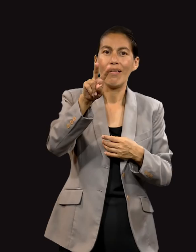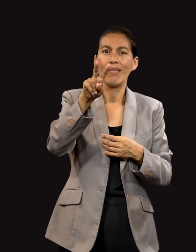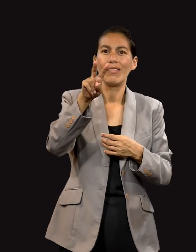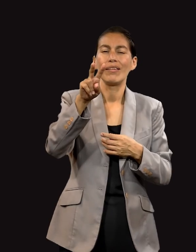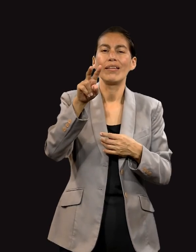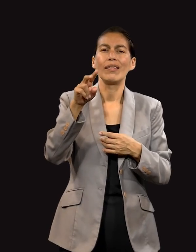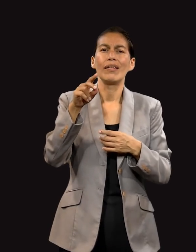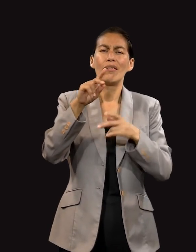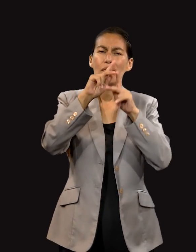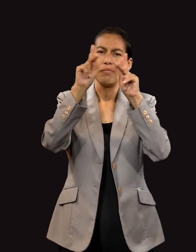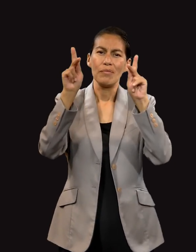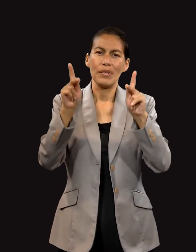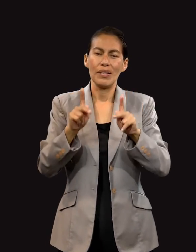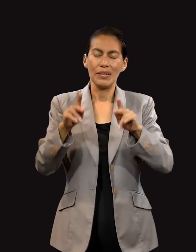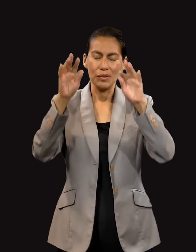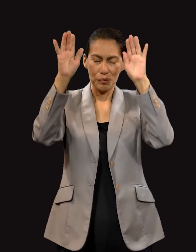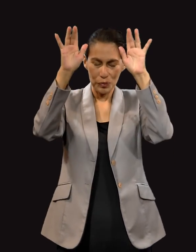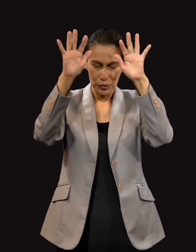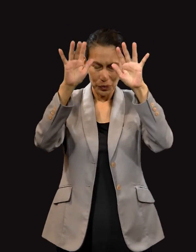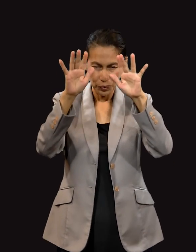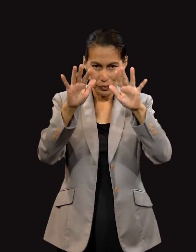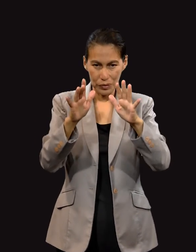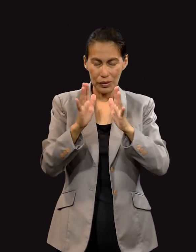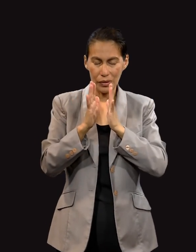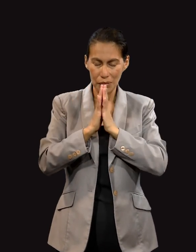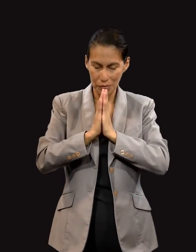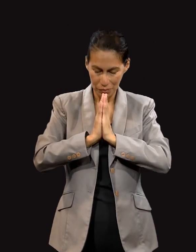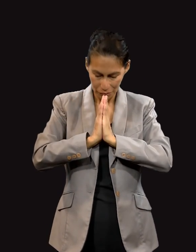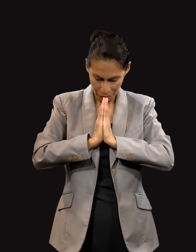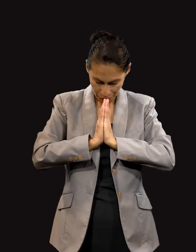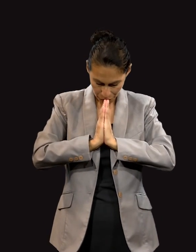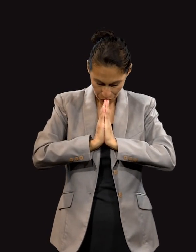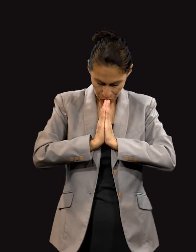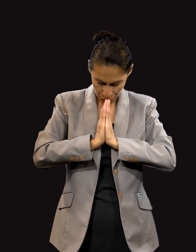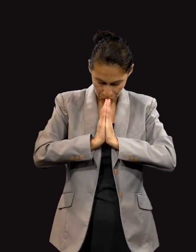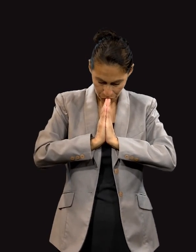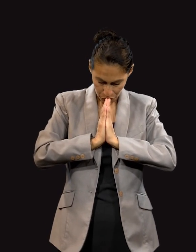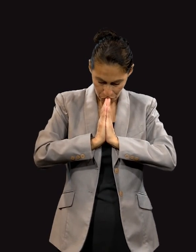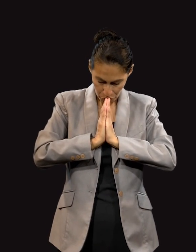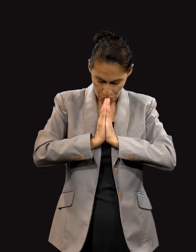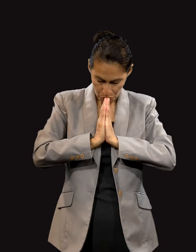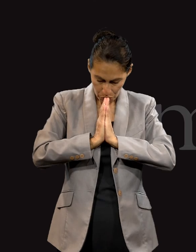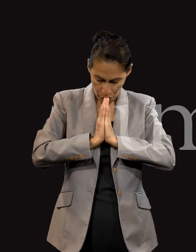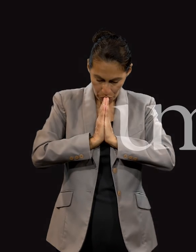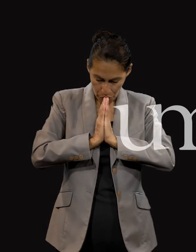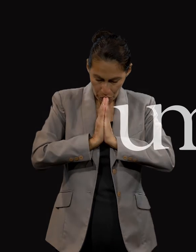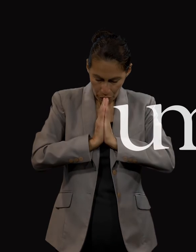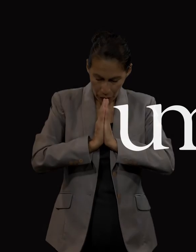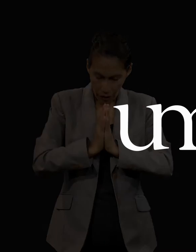Dios alce a ti su rostro y ponga en ti paz. Amén. Amén.